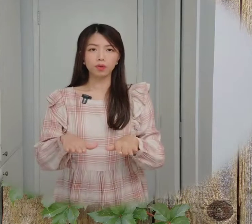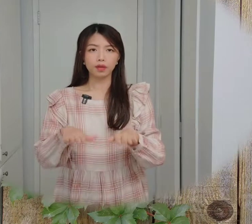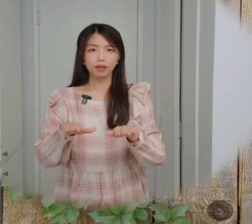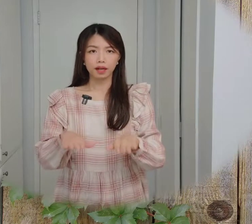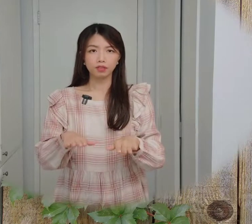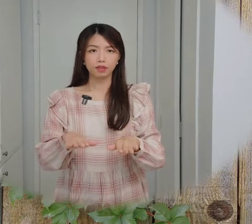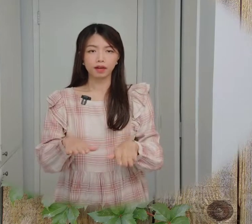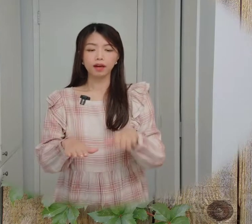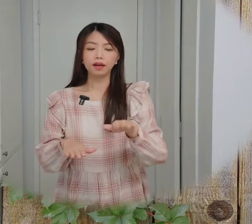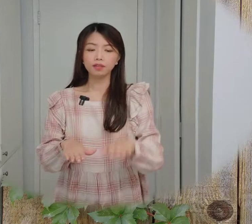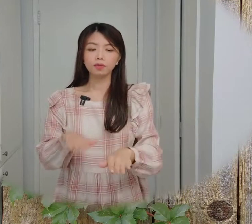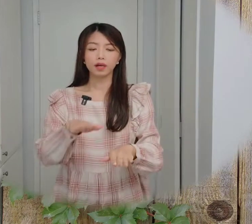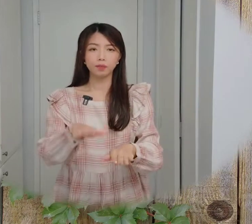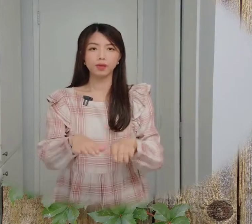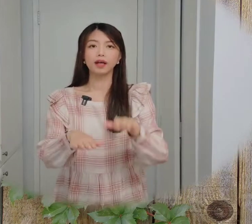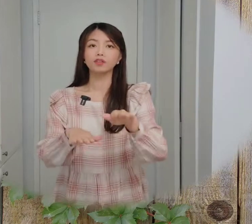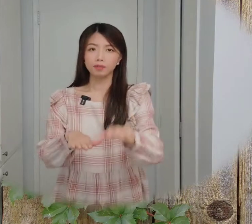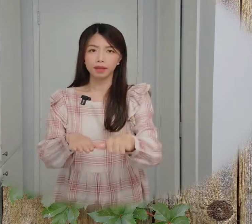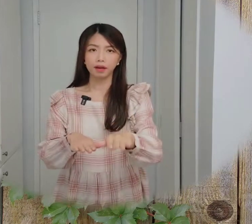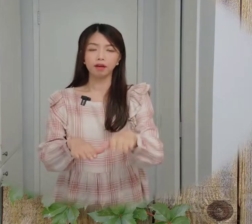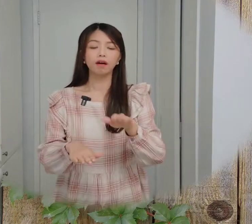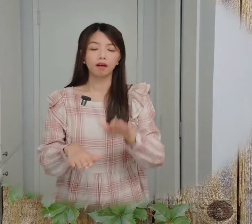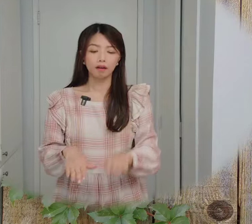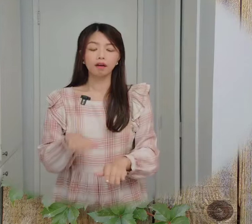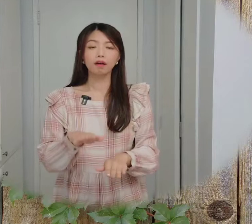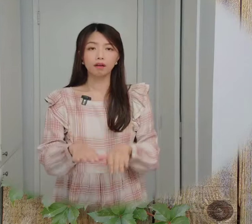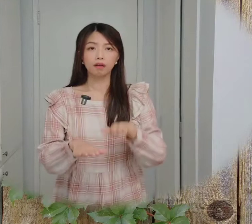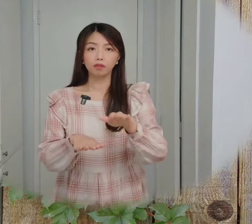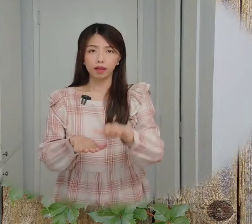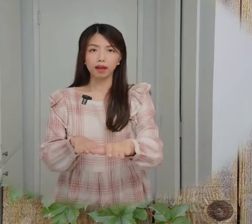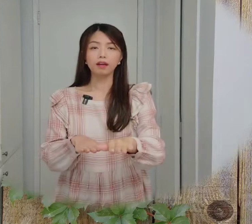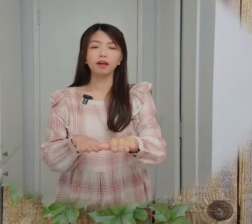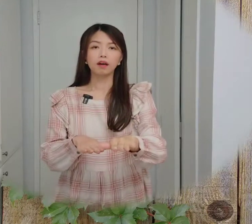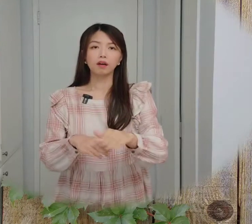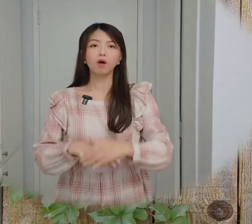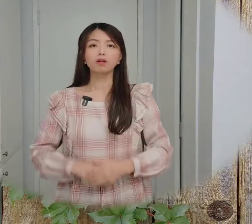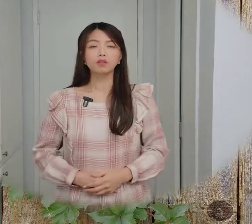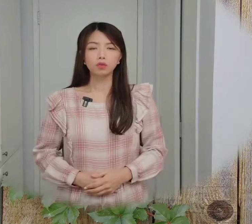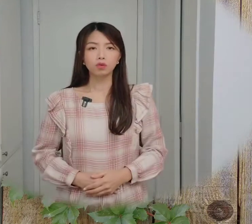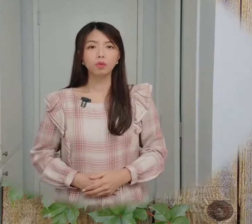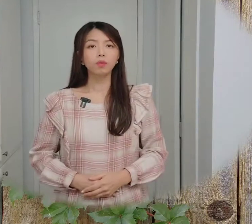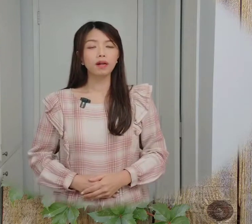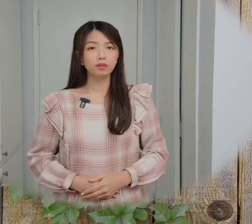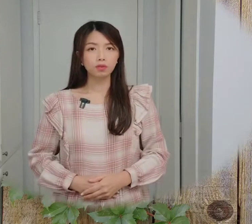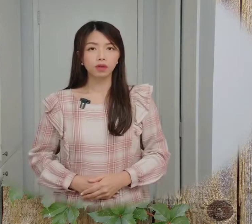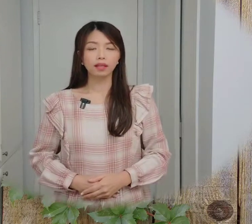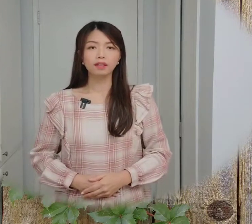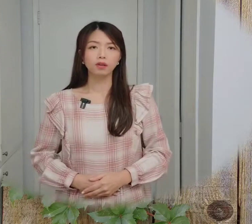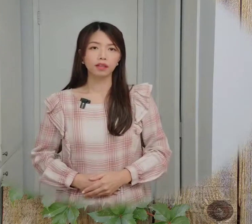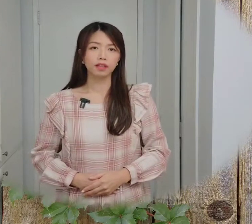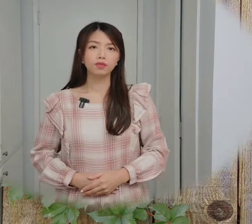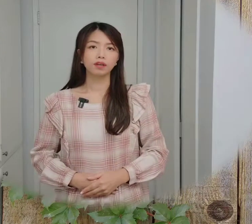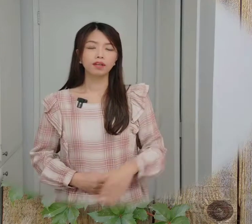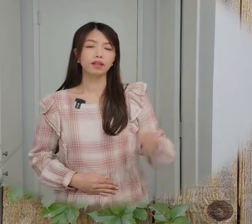위로 보이게 나란히 두셨다가 한 손씩 앞으로 나가주시면 돼요. 걷다, 걸을 수, 뭐뭐 할 수,